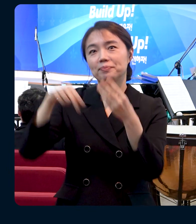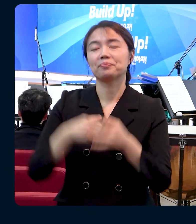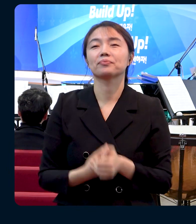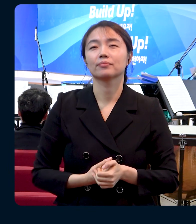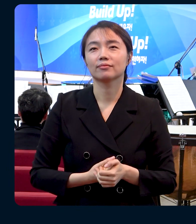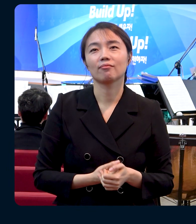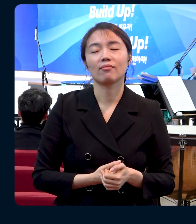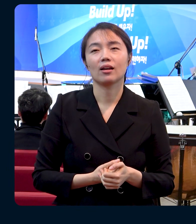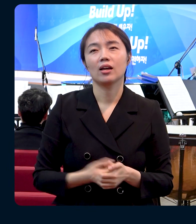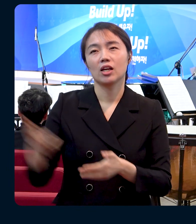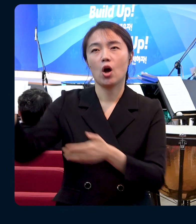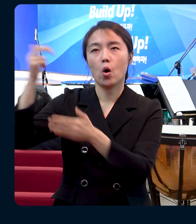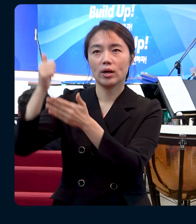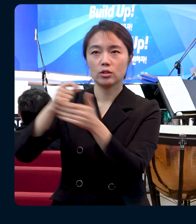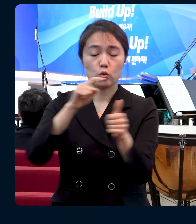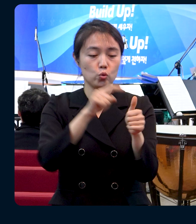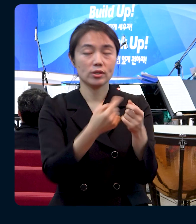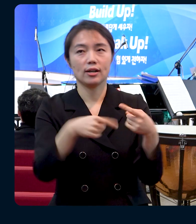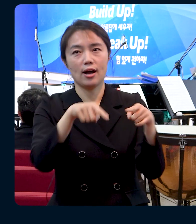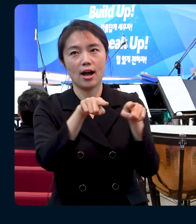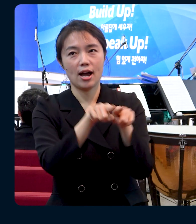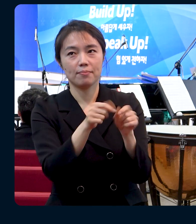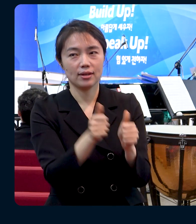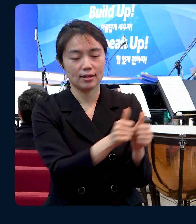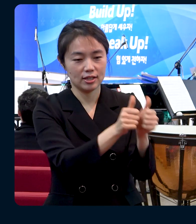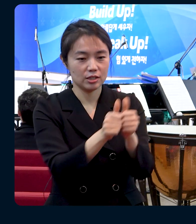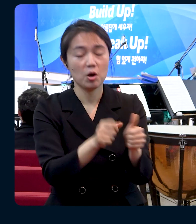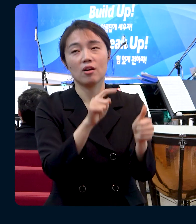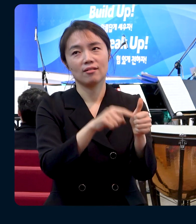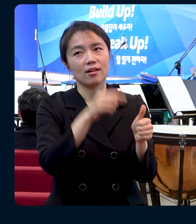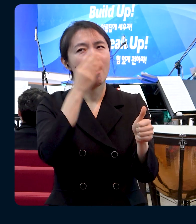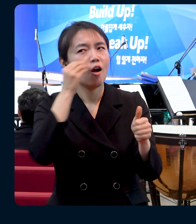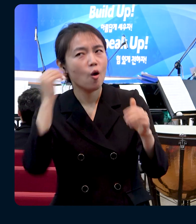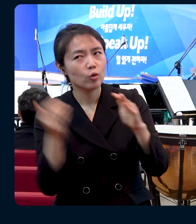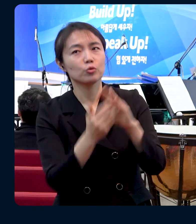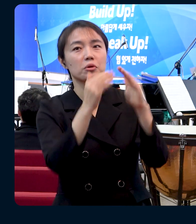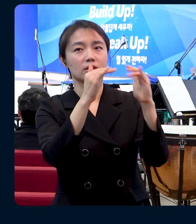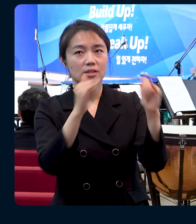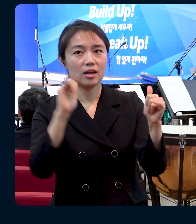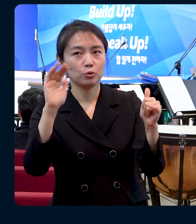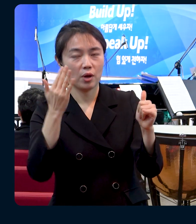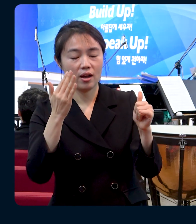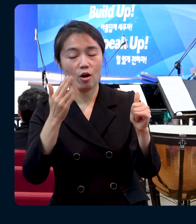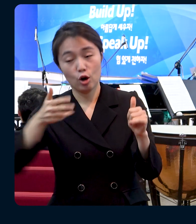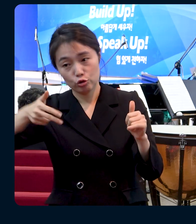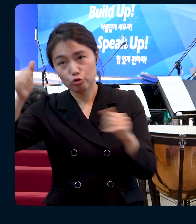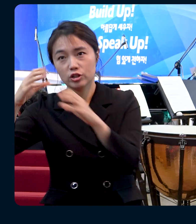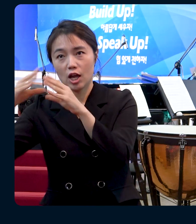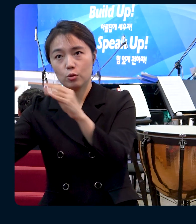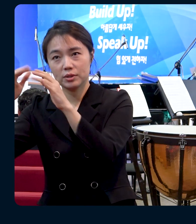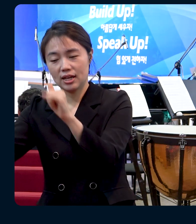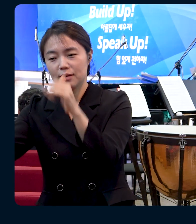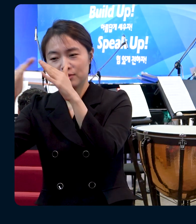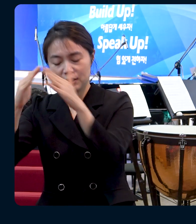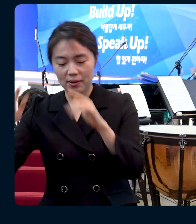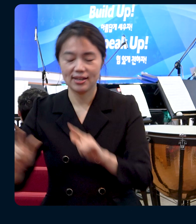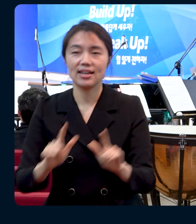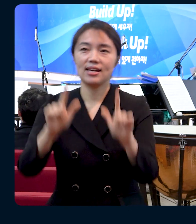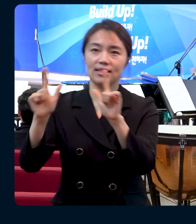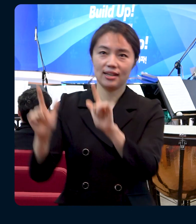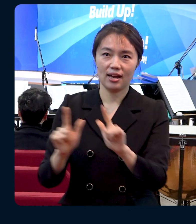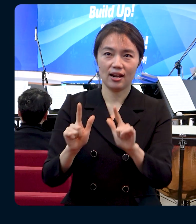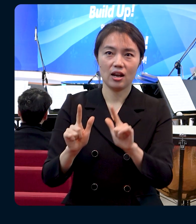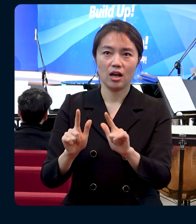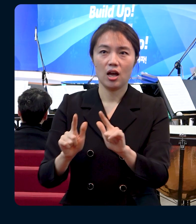읽겠습니다. 2절 3절 같이 읽습니다. 여호와께서 요셉과 함께 하심으로 그가 형통한 자가 되어 그의 주인